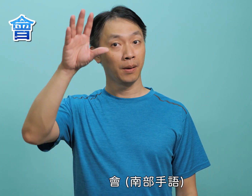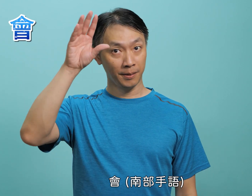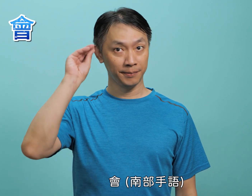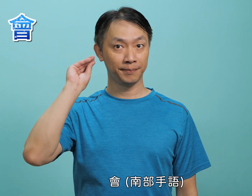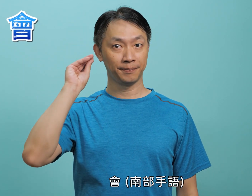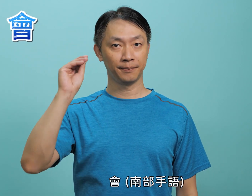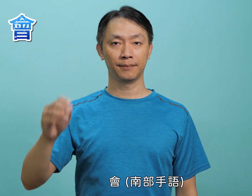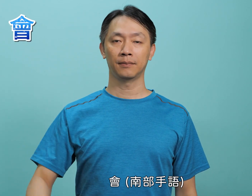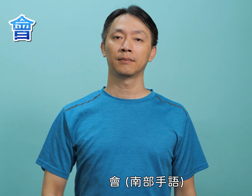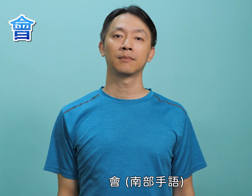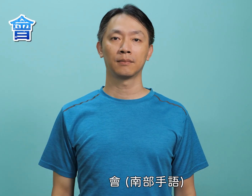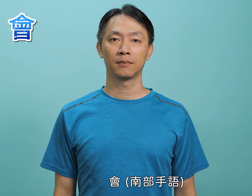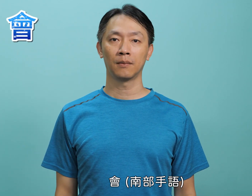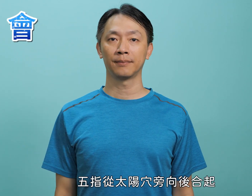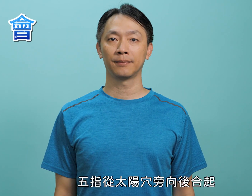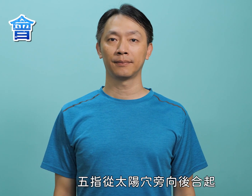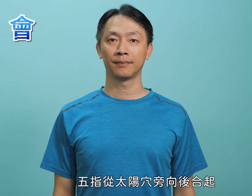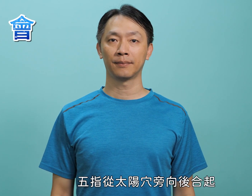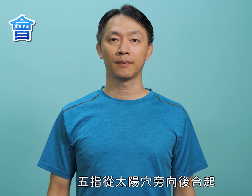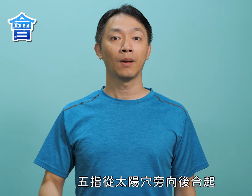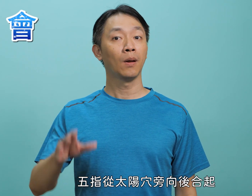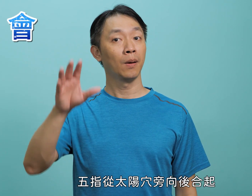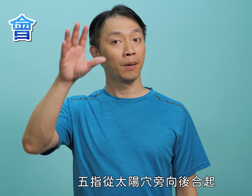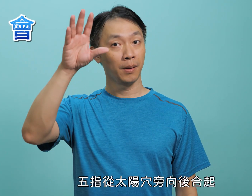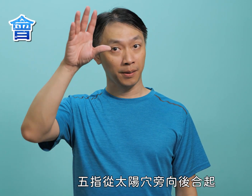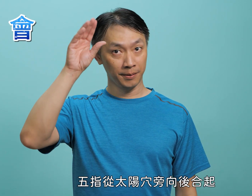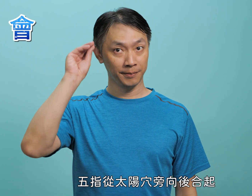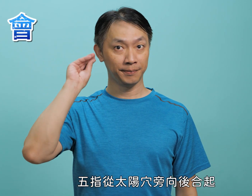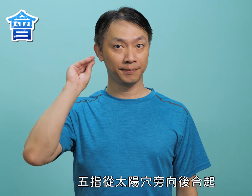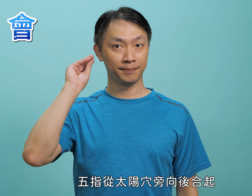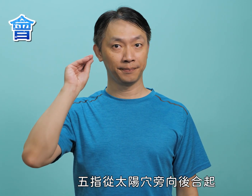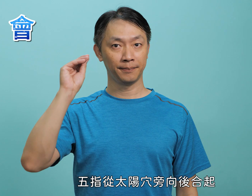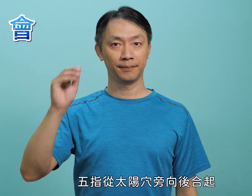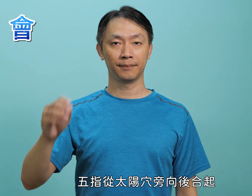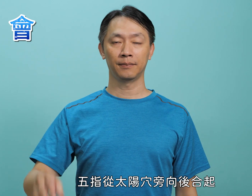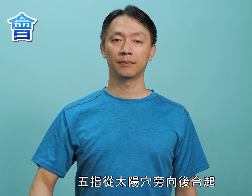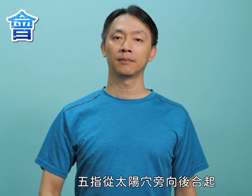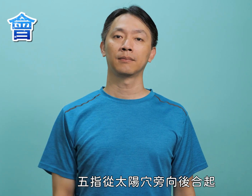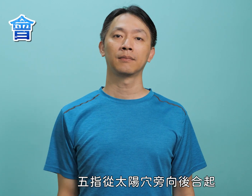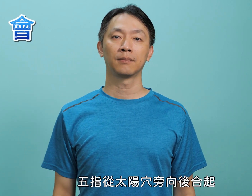部手语，五指从太阳穴旁向后合起。